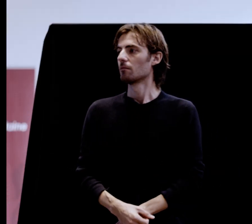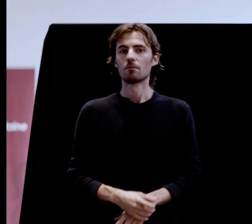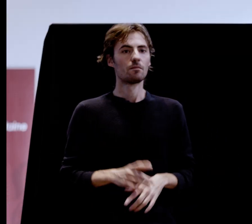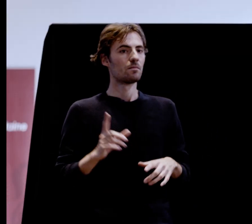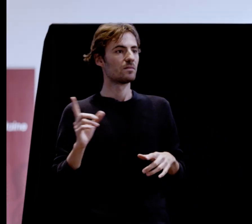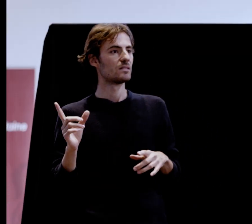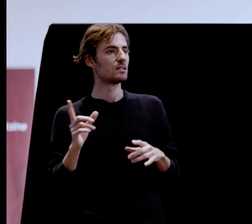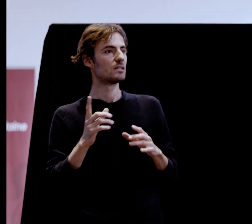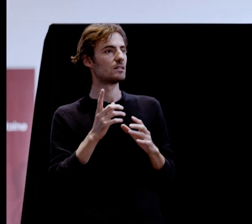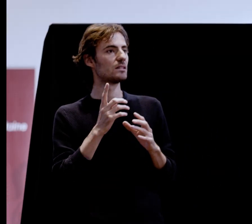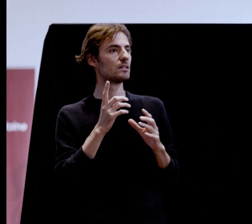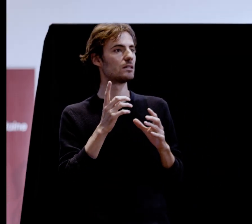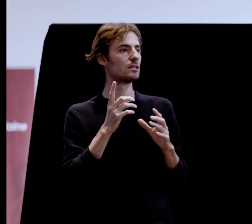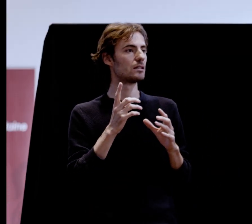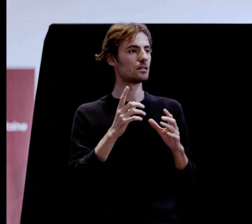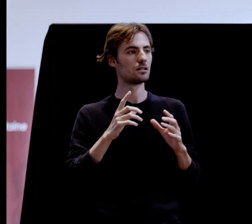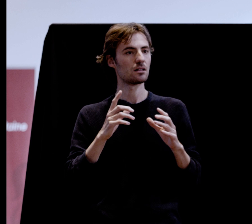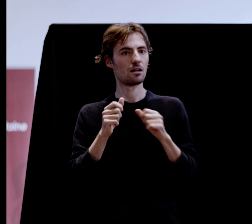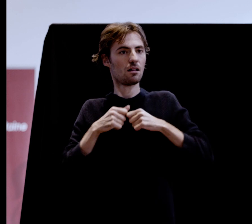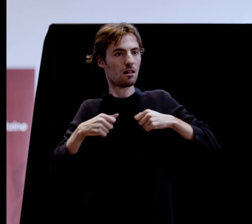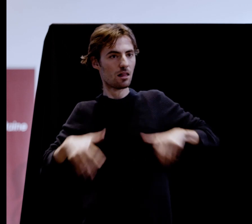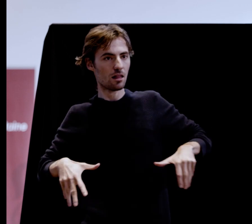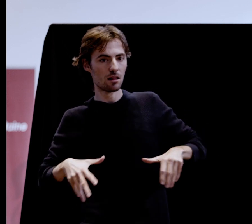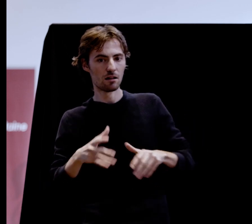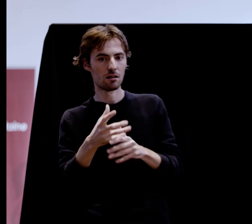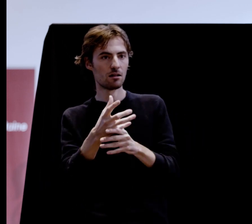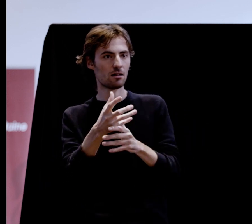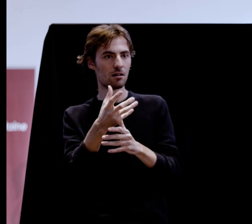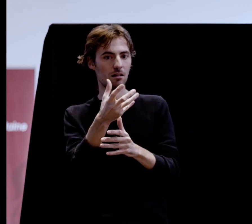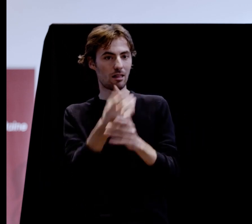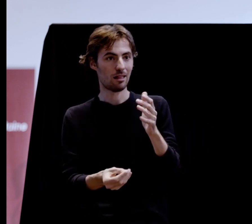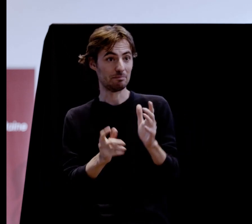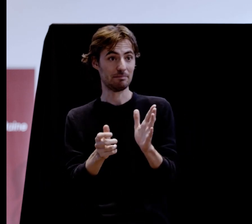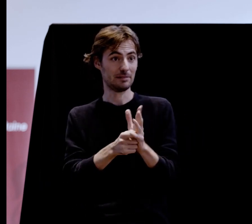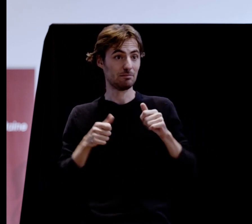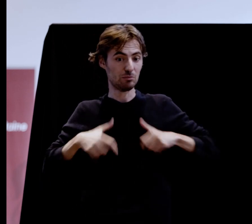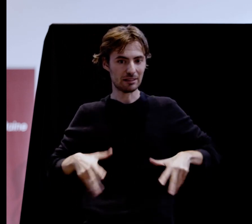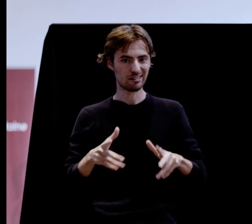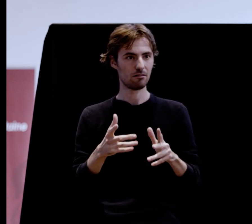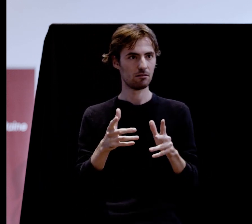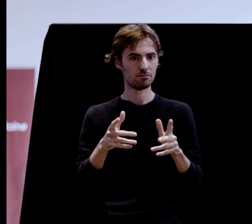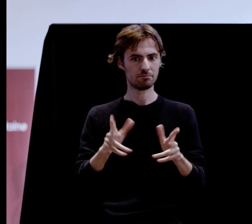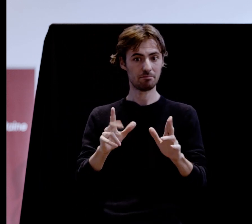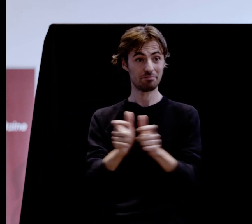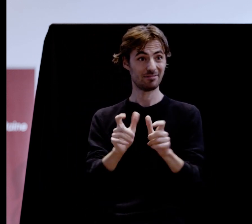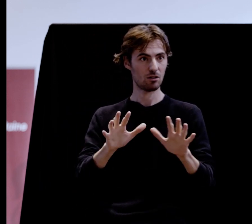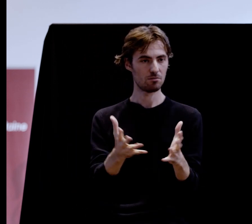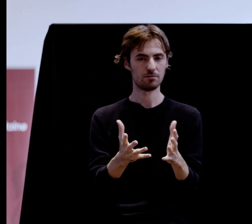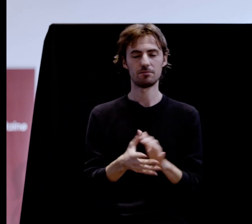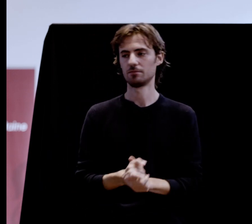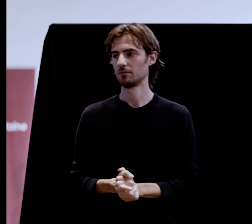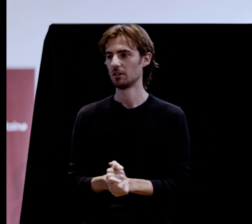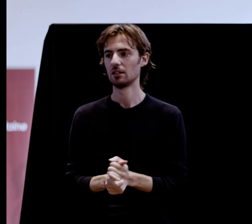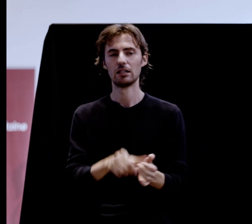diagnostic de déficit gonadotrope à la puberté? À la puberté, chez un garçon